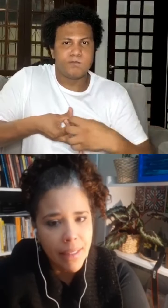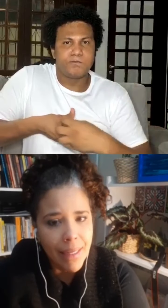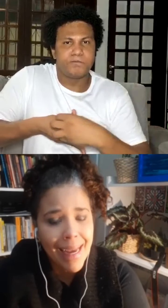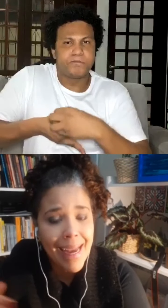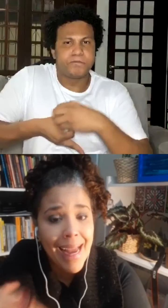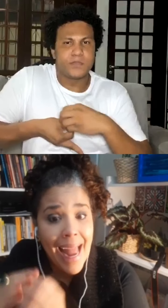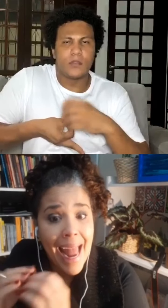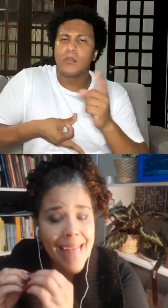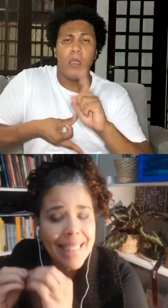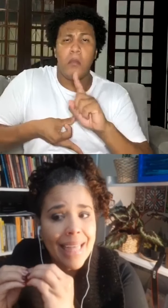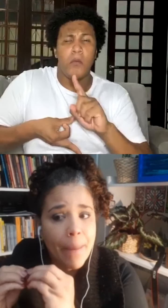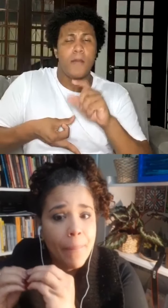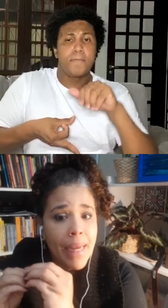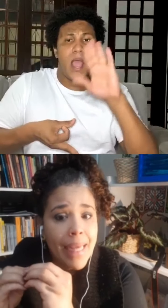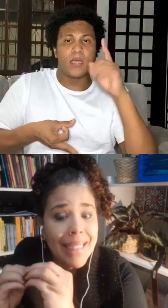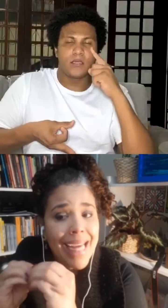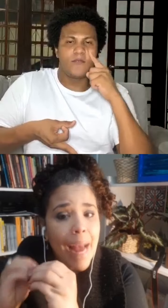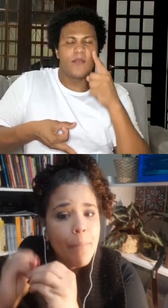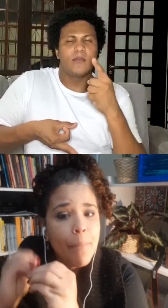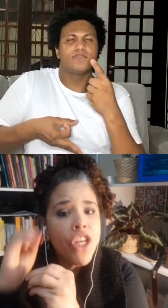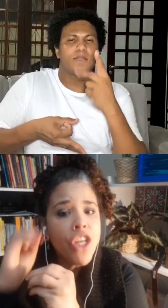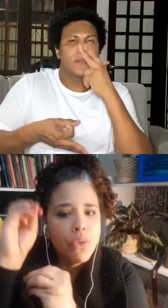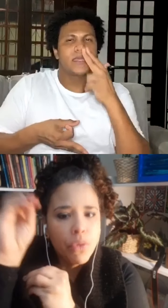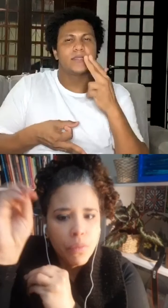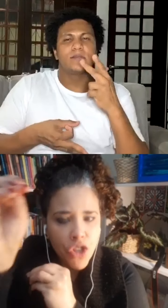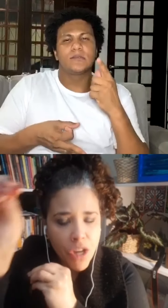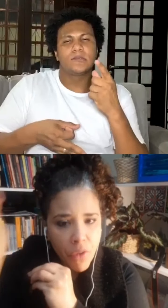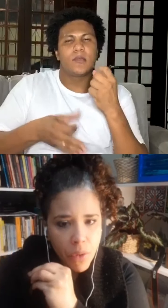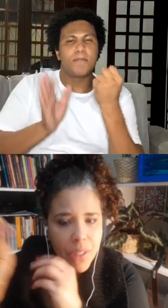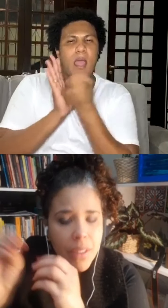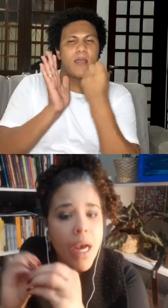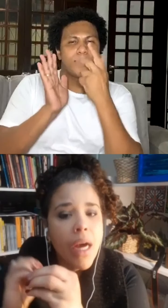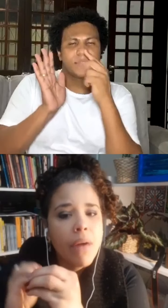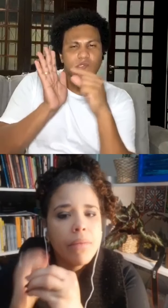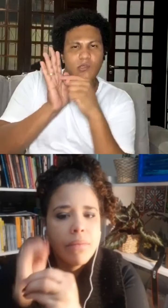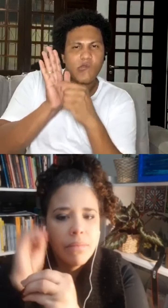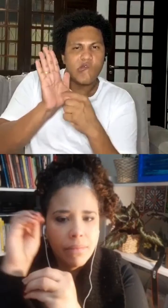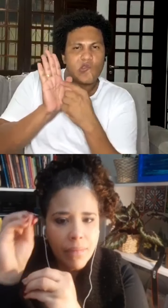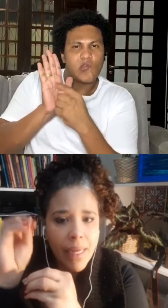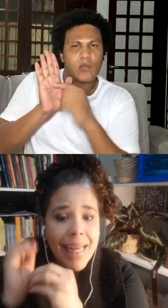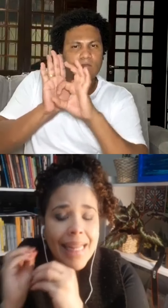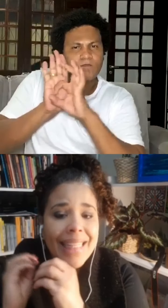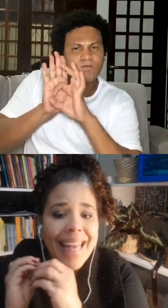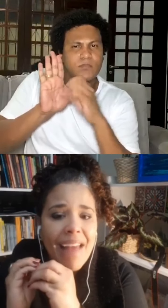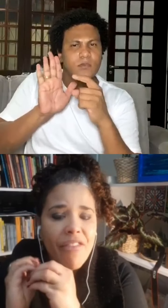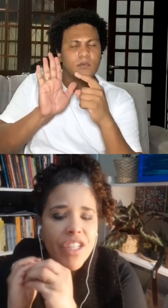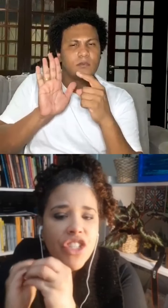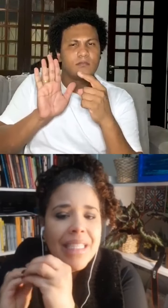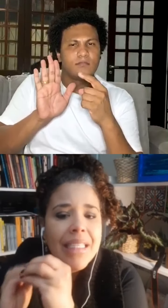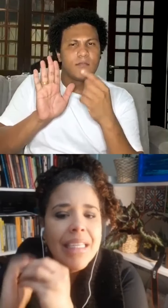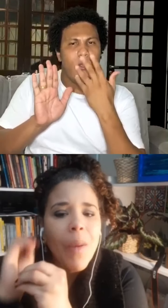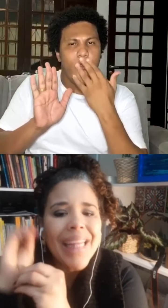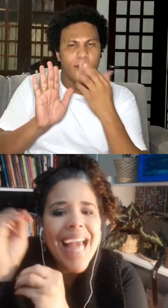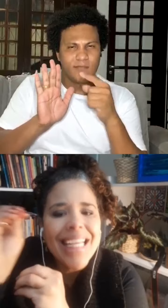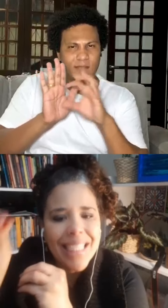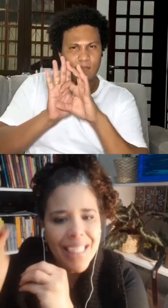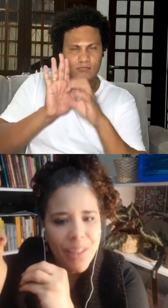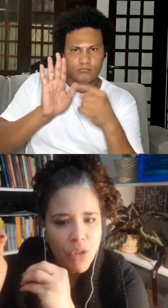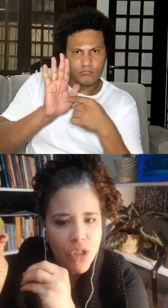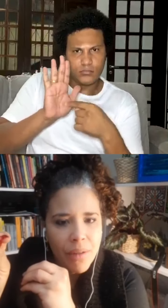câncer. Esse caminho de evolução leva de 5 a